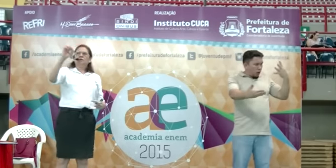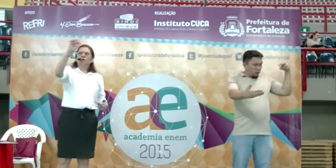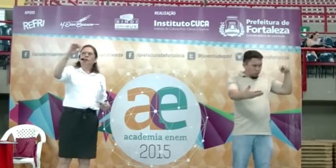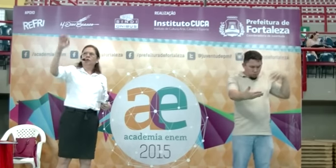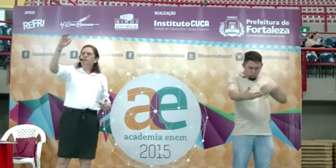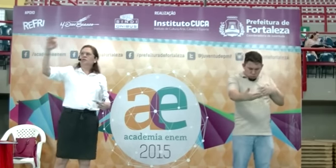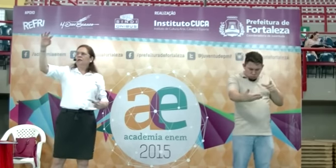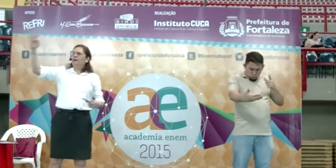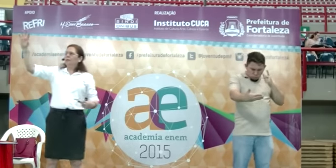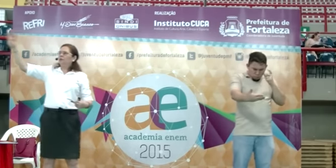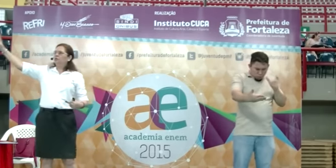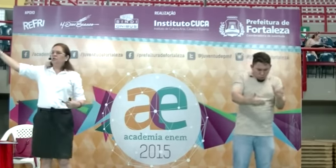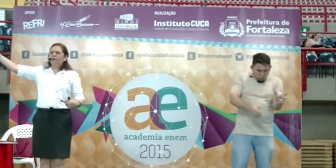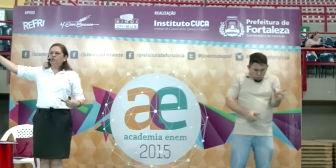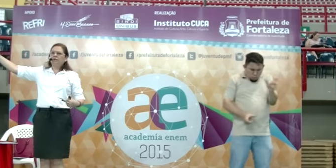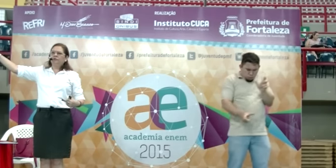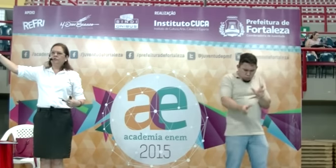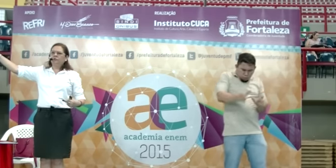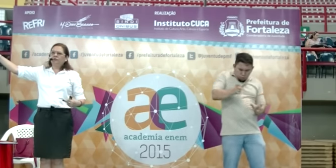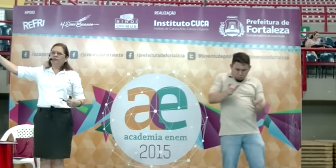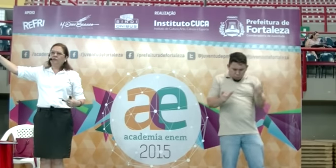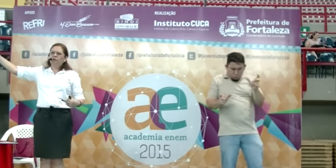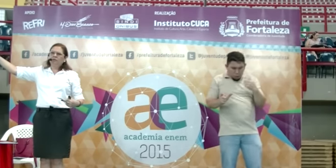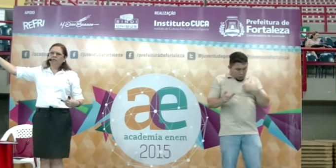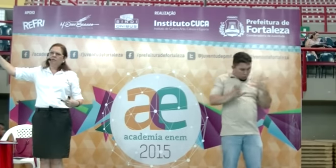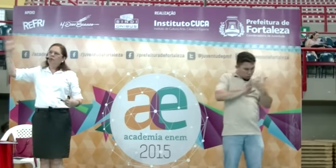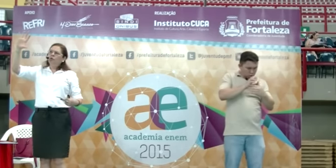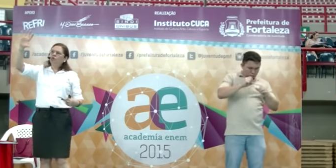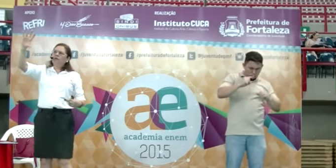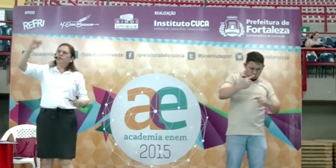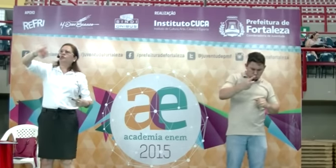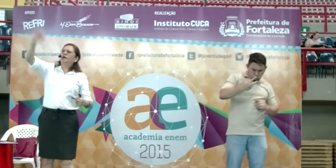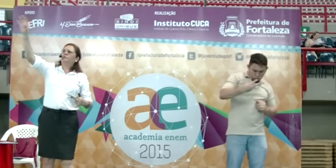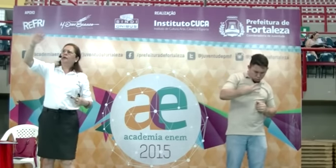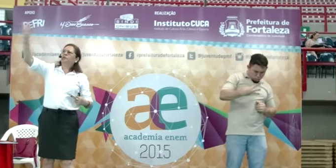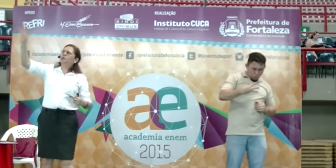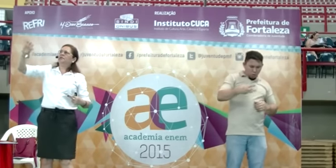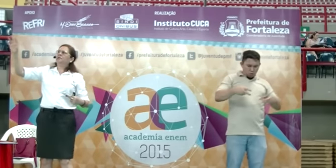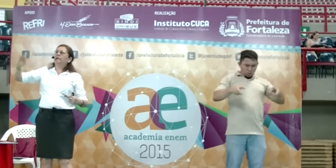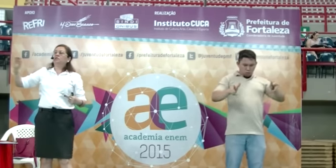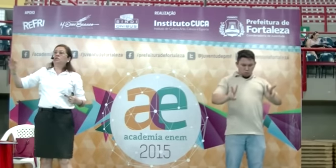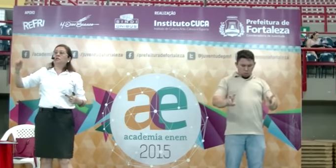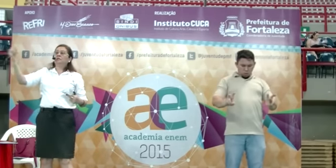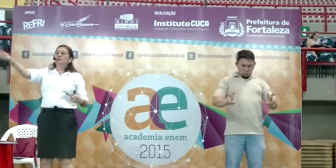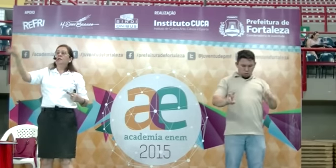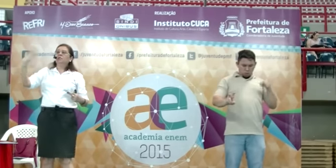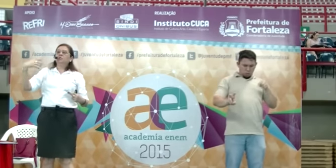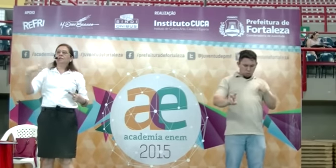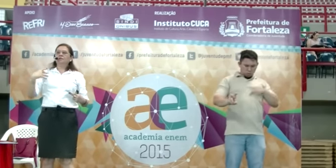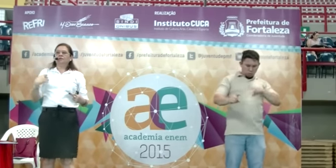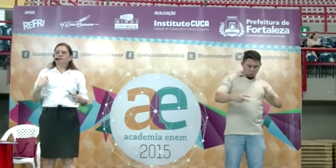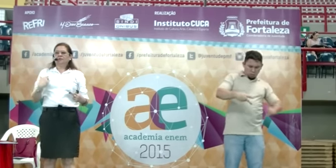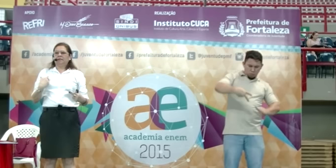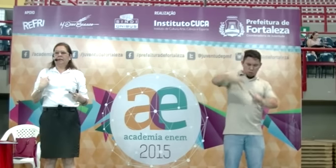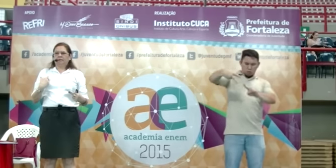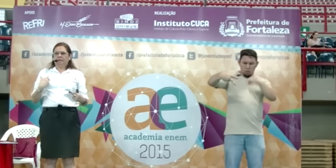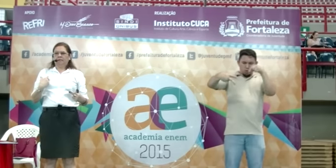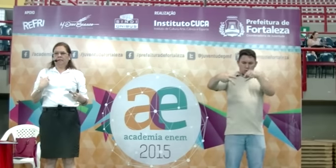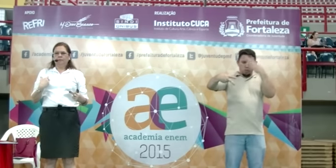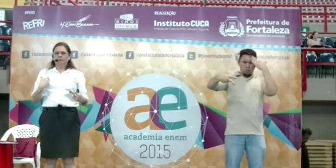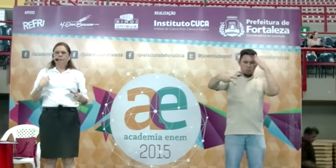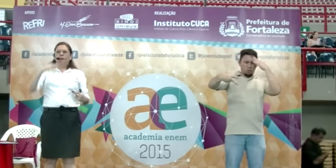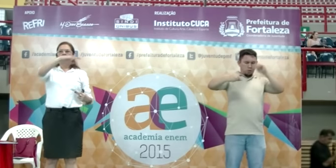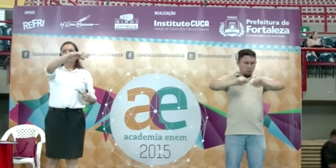isso. Circula os 5 elementos dos 3 textos motivadores. O texto da imagem, pulsa setinhas e diz o que você